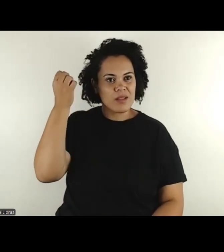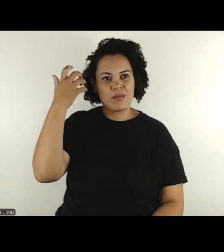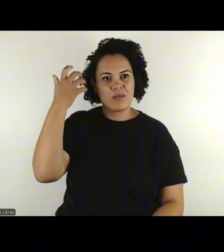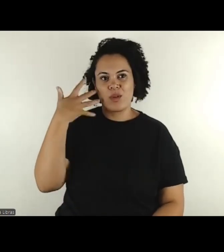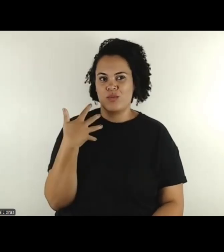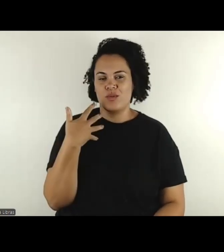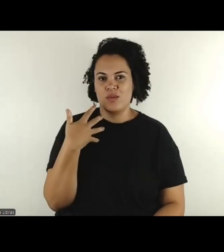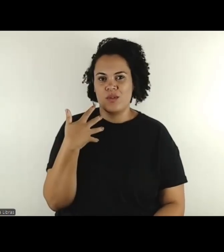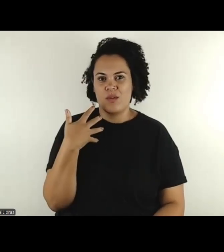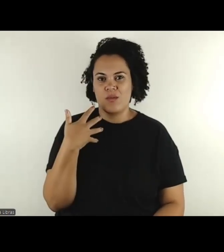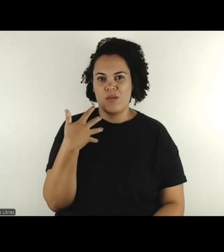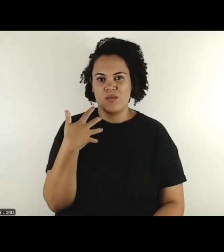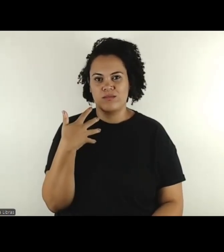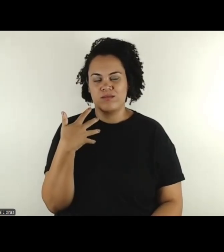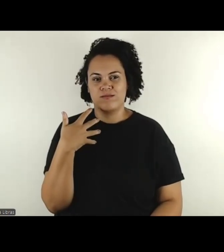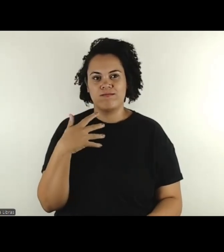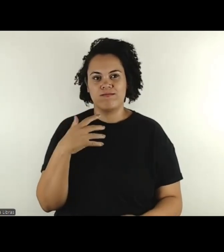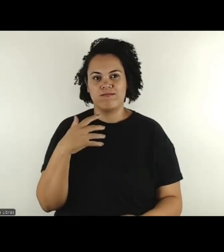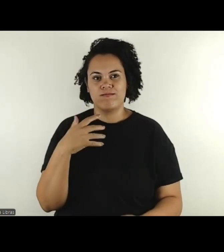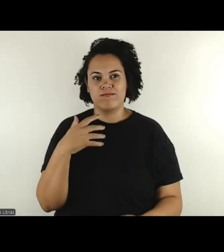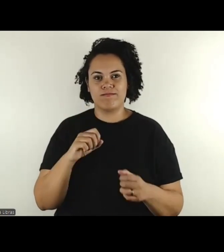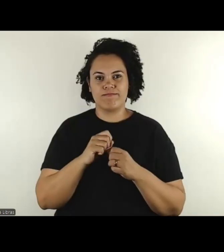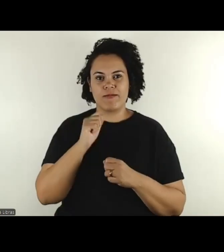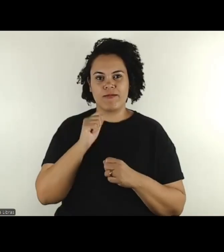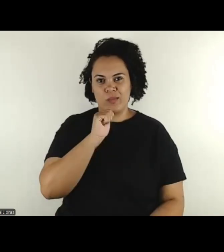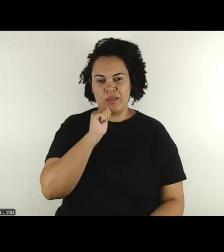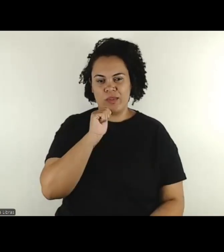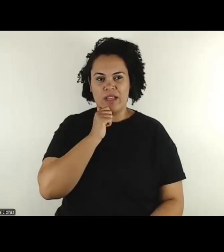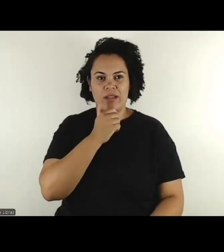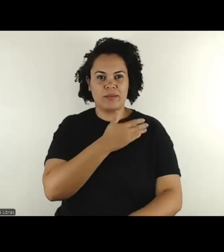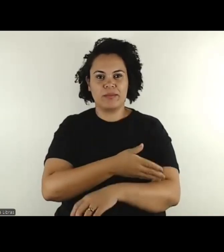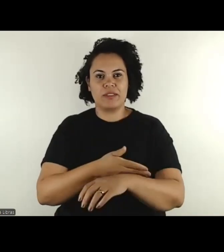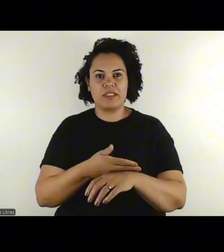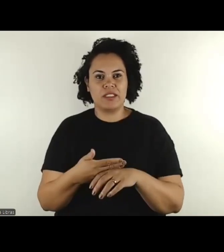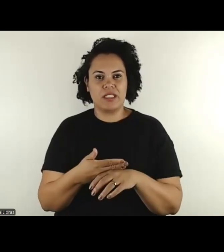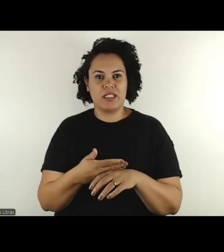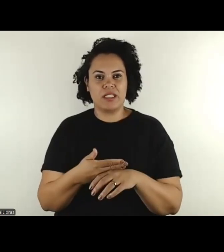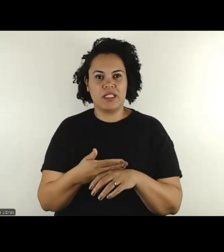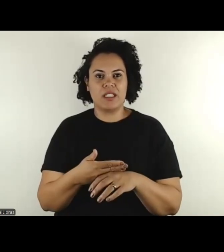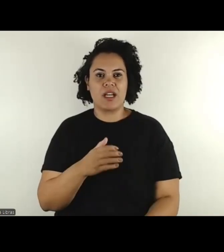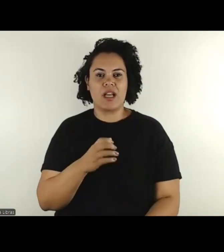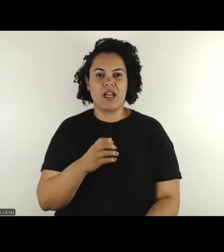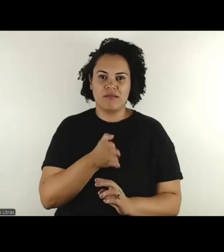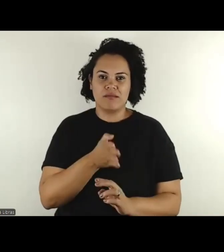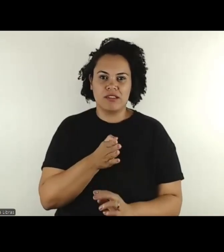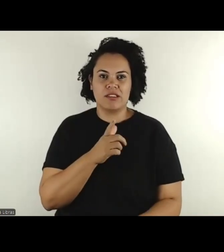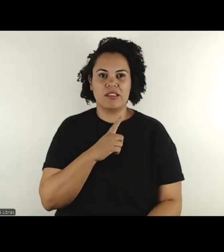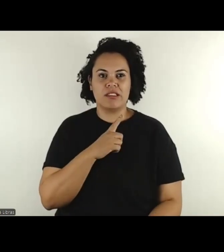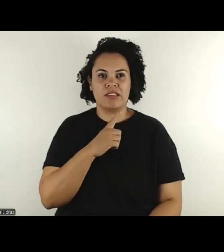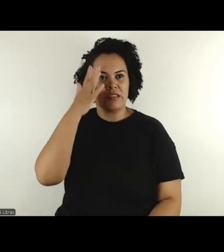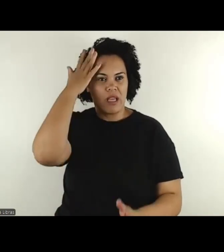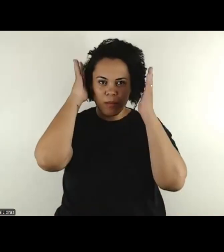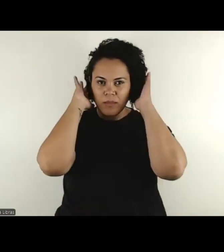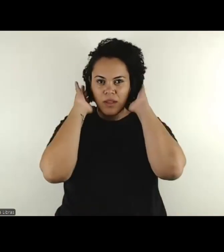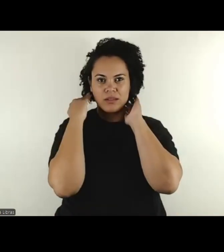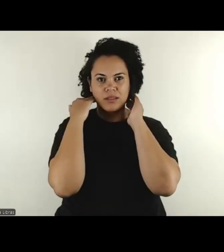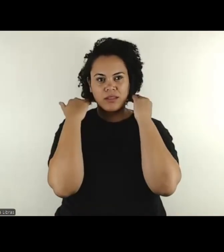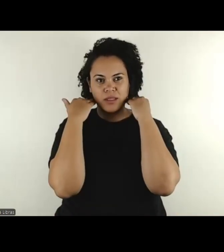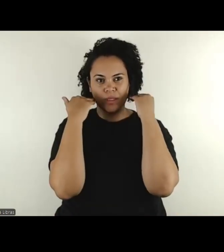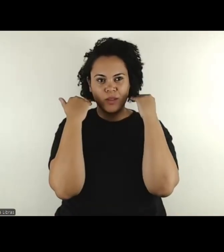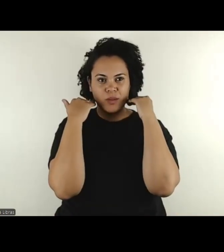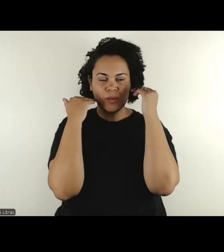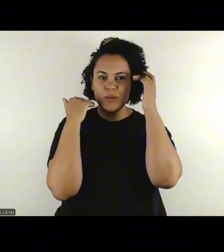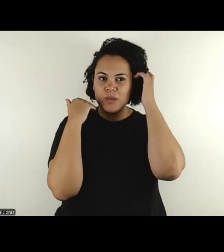audiodescrição. Sou uma mulher branca, cis, cabelos castanhos, curtos, né, na altura das